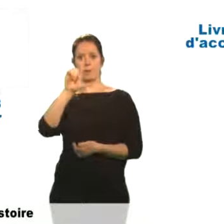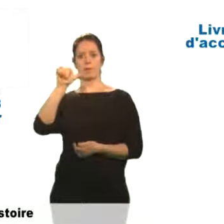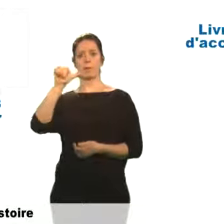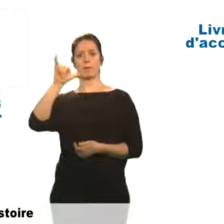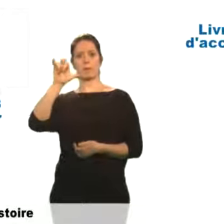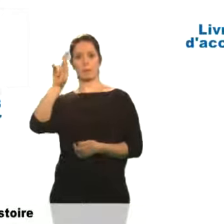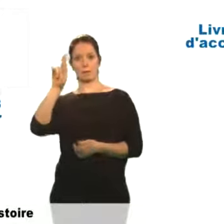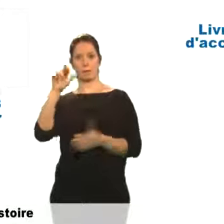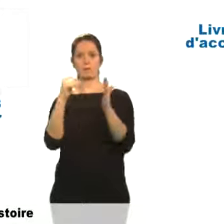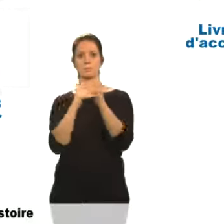1967.